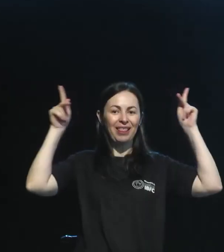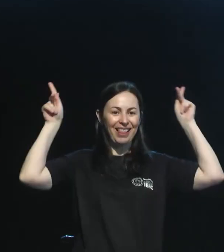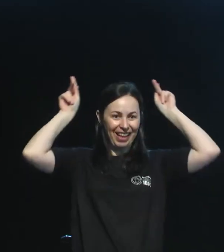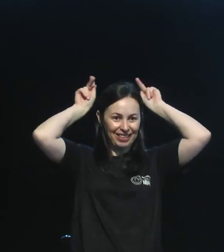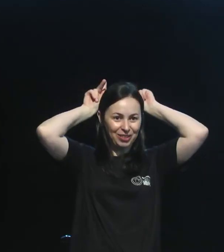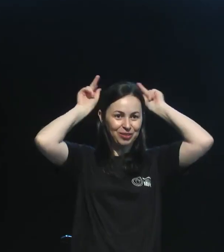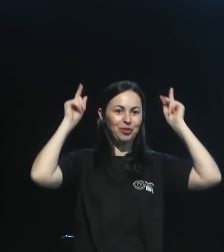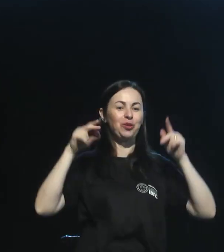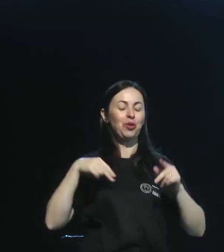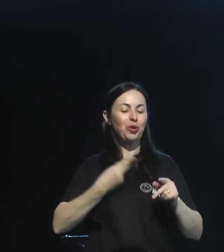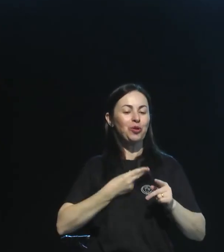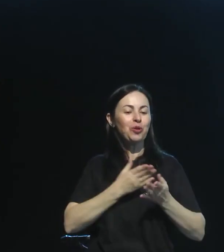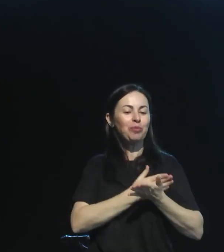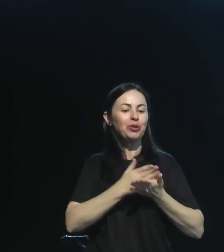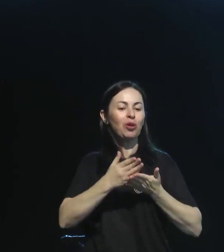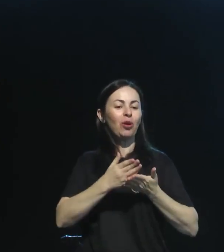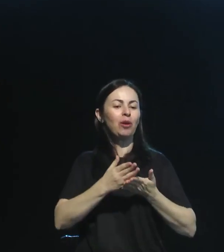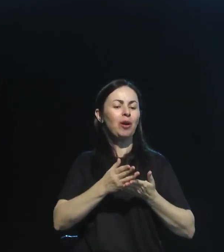o que é verdade?